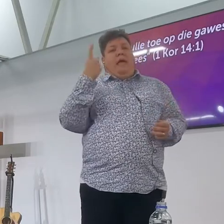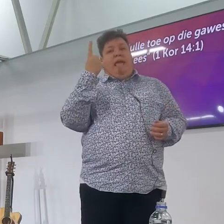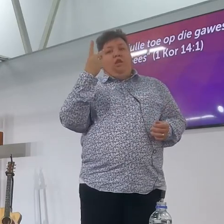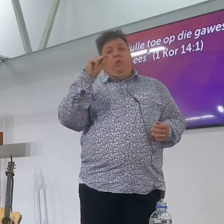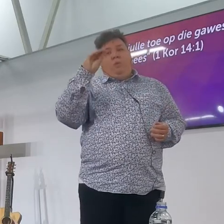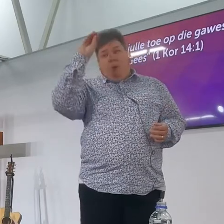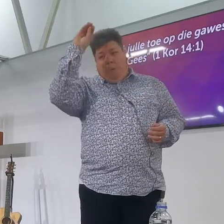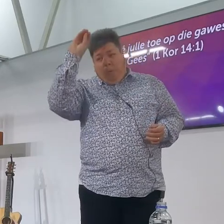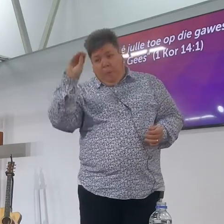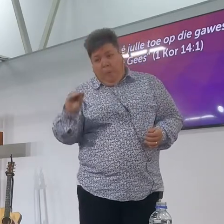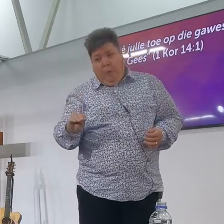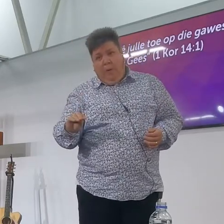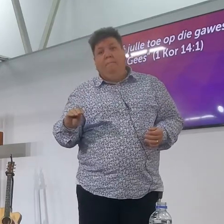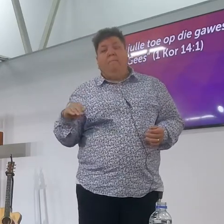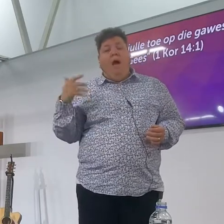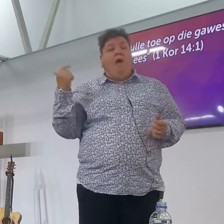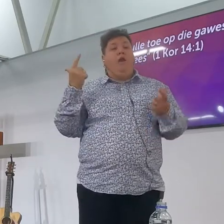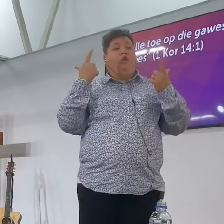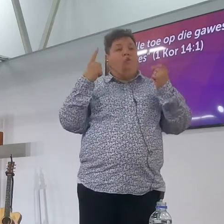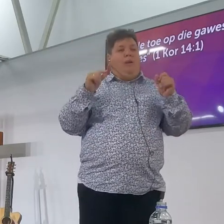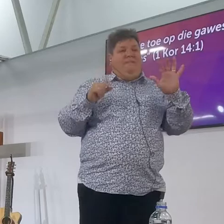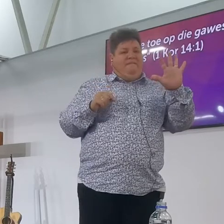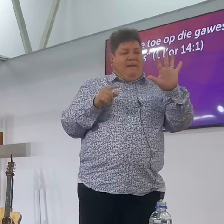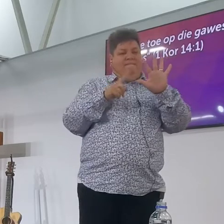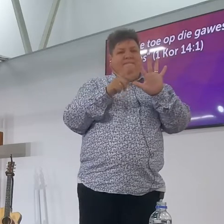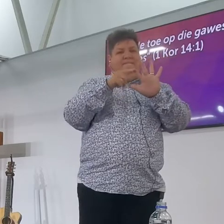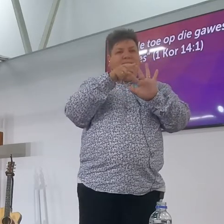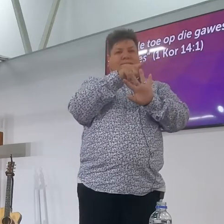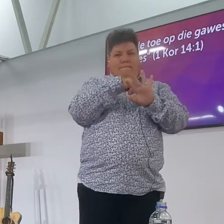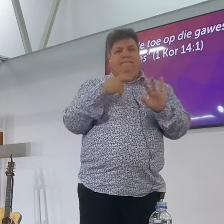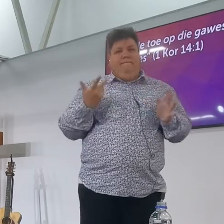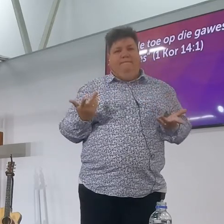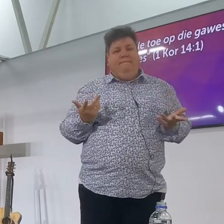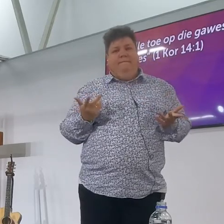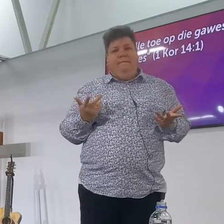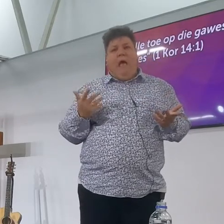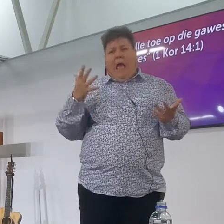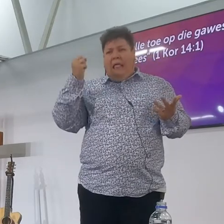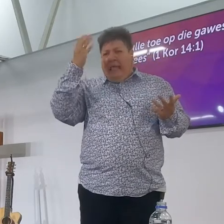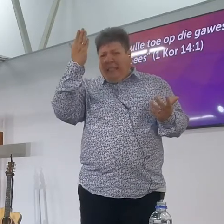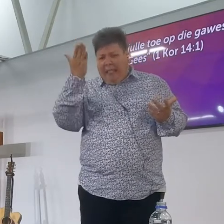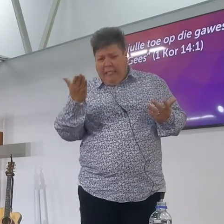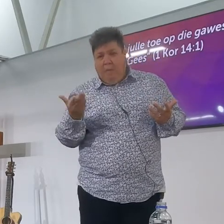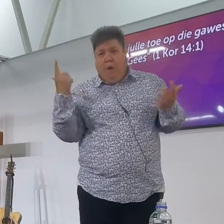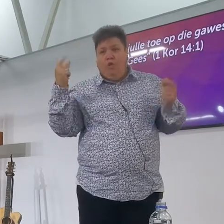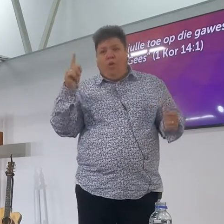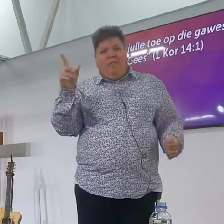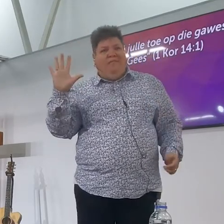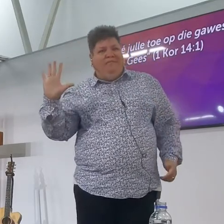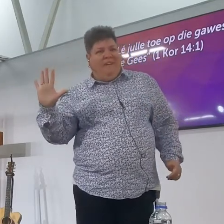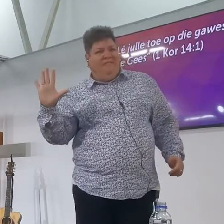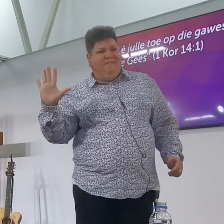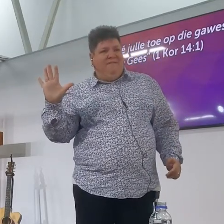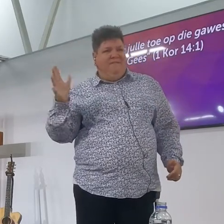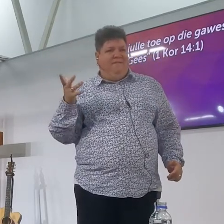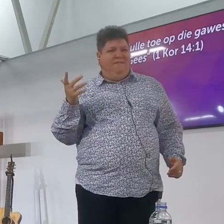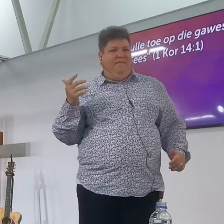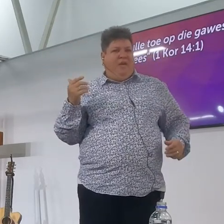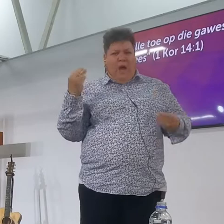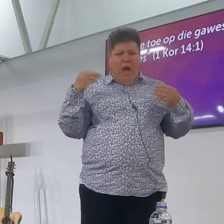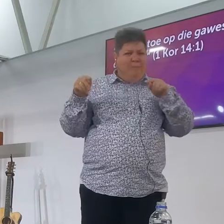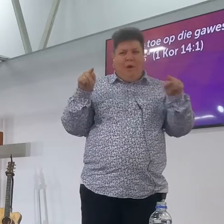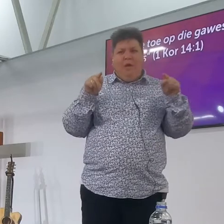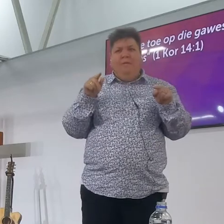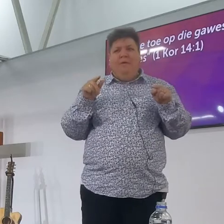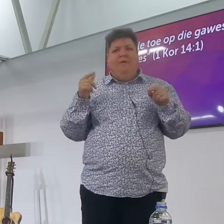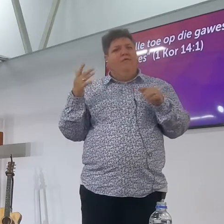kan debatteerbaar, wat ons oor kan debatteer hier in die gemeente. Die res is alles hier. Alles is funksioneel. Alles word spontaan gebruik. En daar is